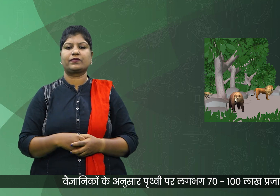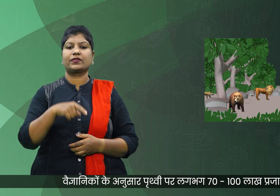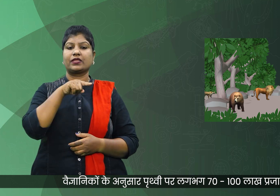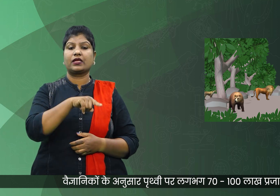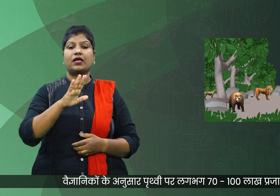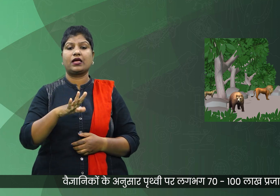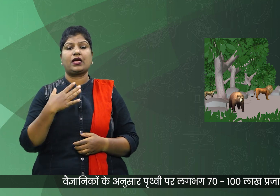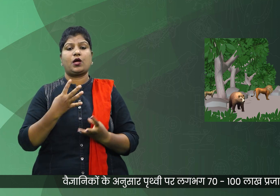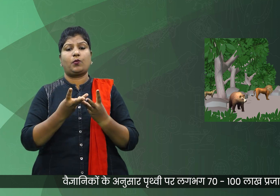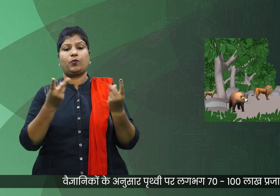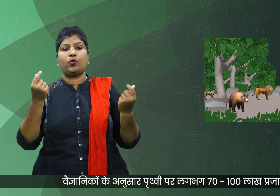सो लाग प्रजातिया है।